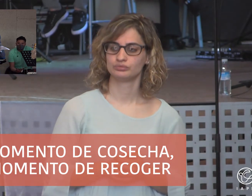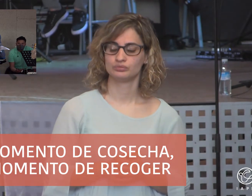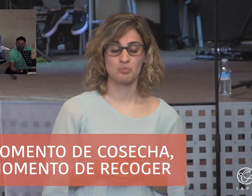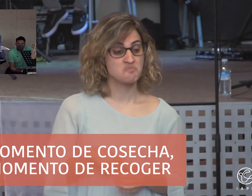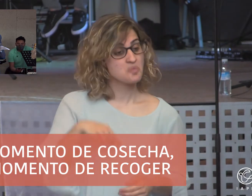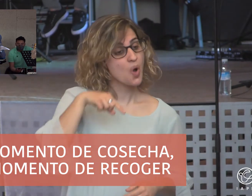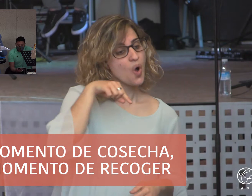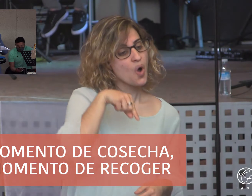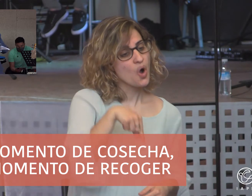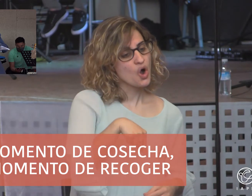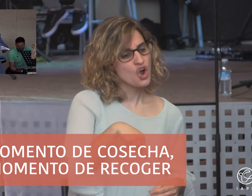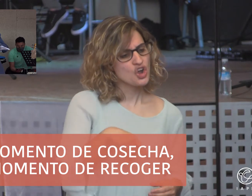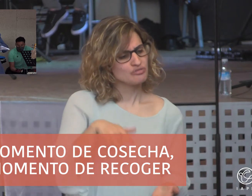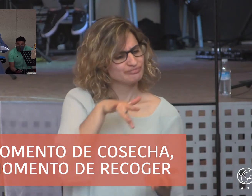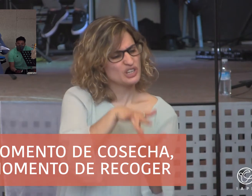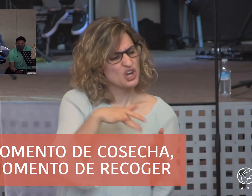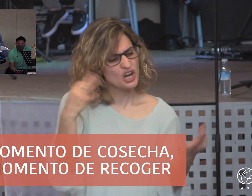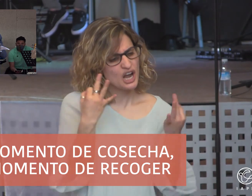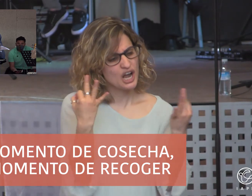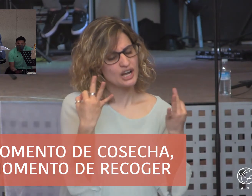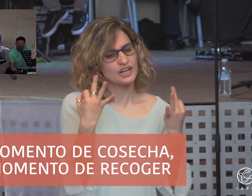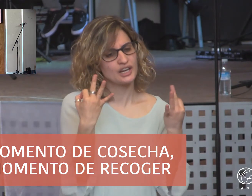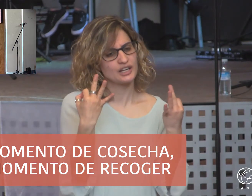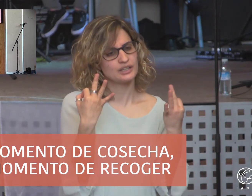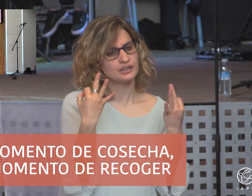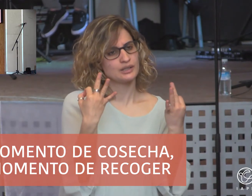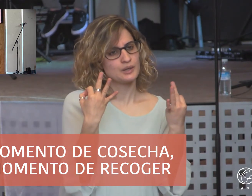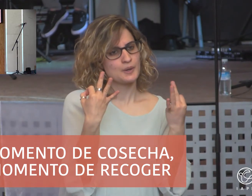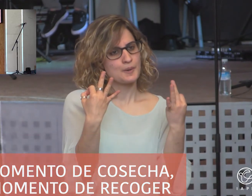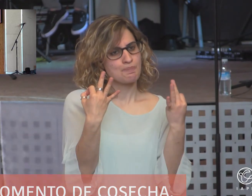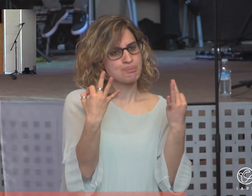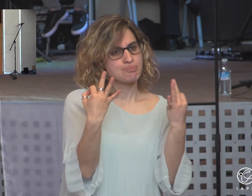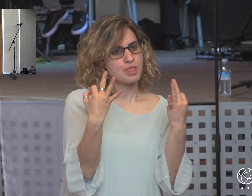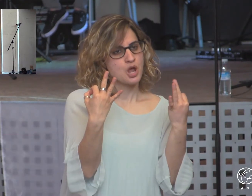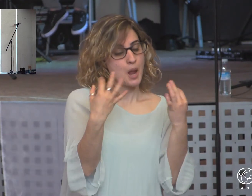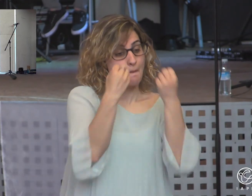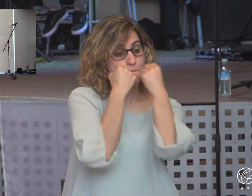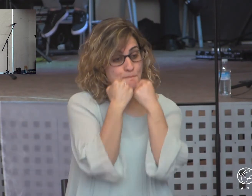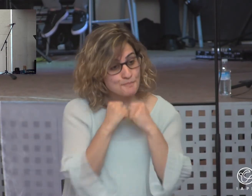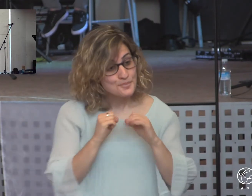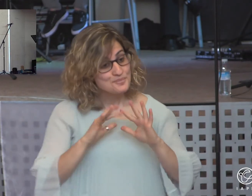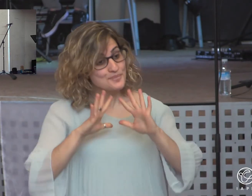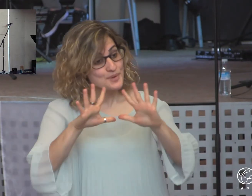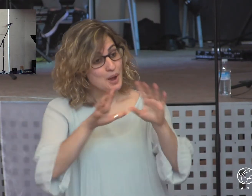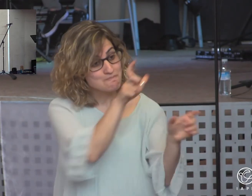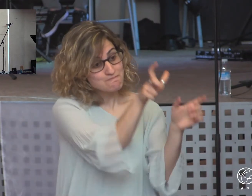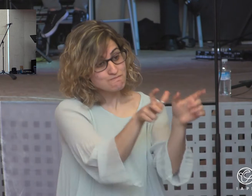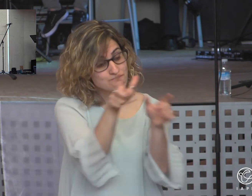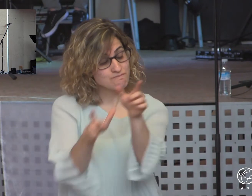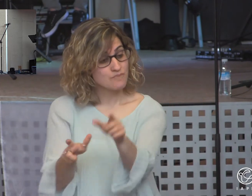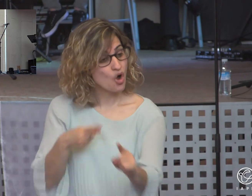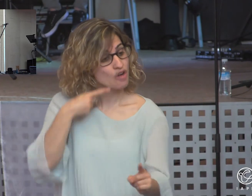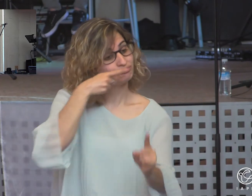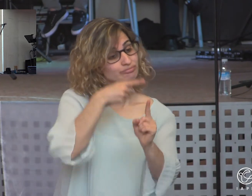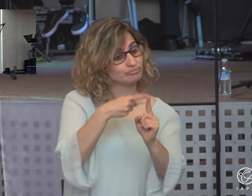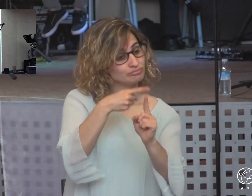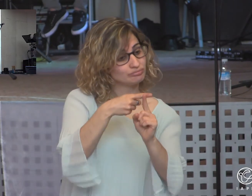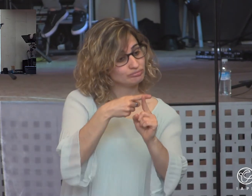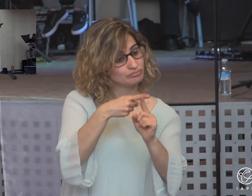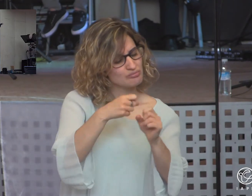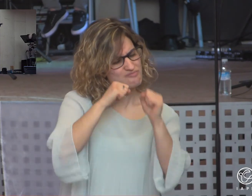momento de recoger. Bendice. ¿Sabes cuál es el resultado de bendecir?